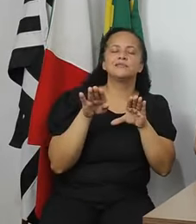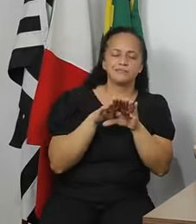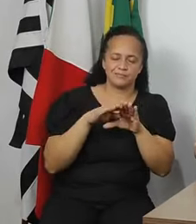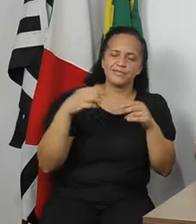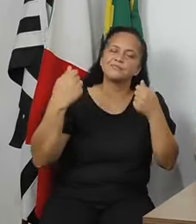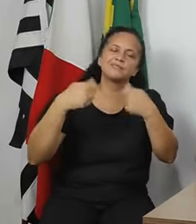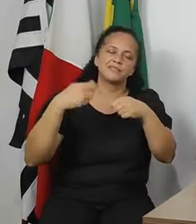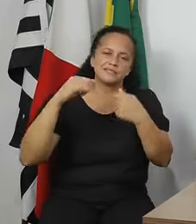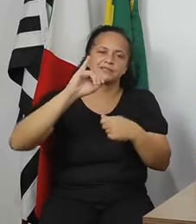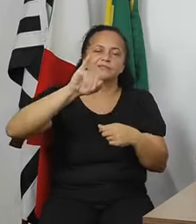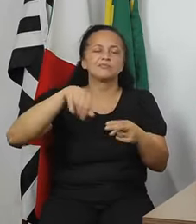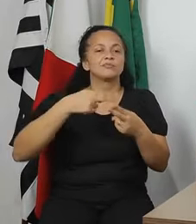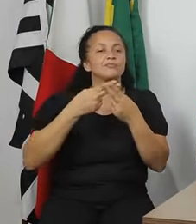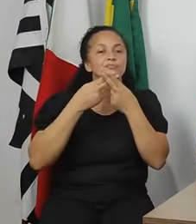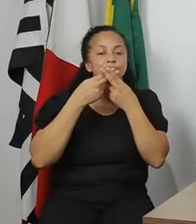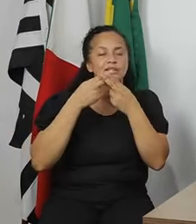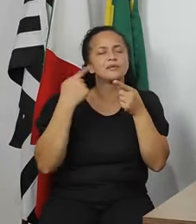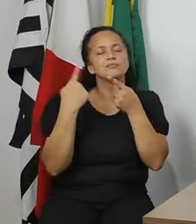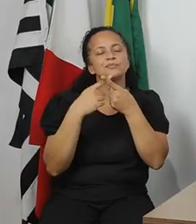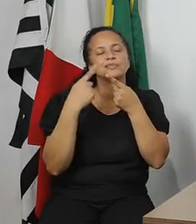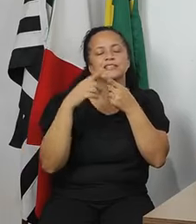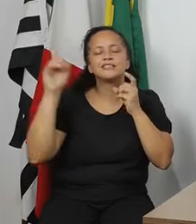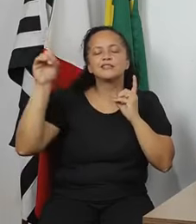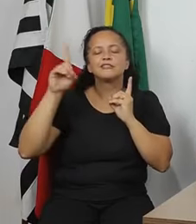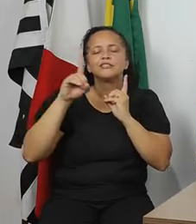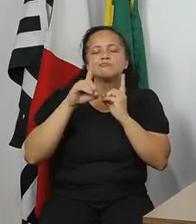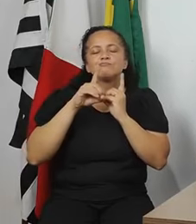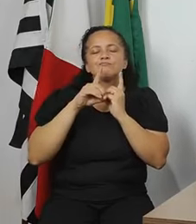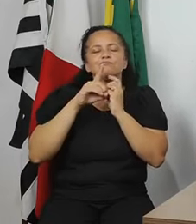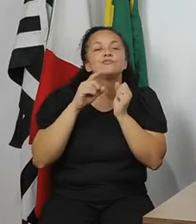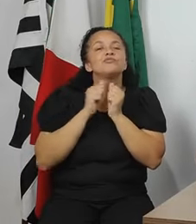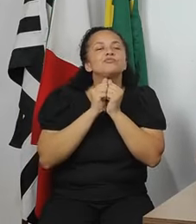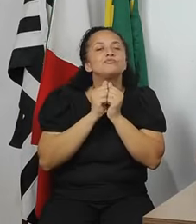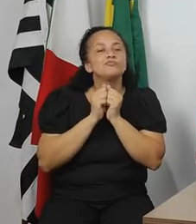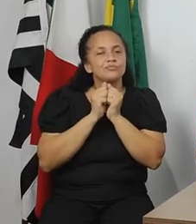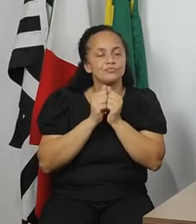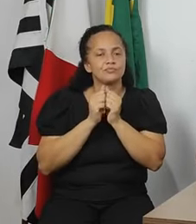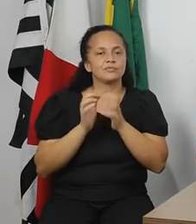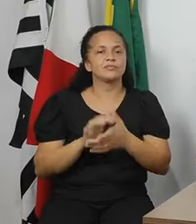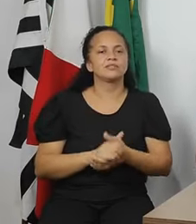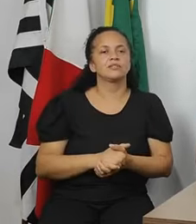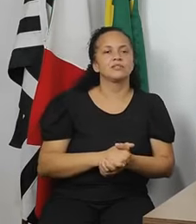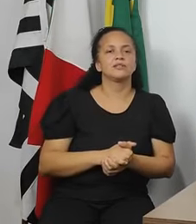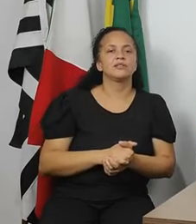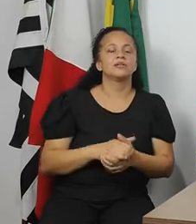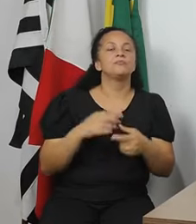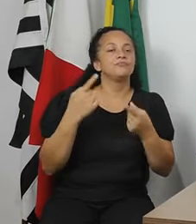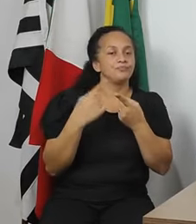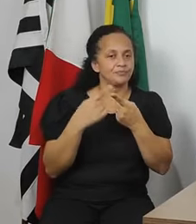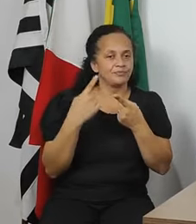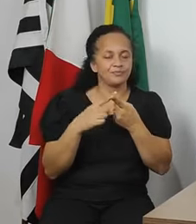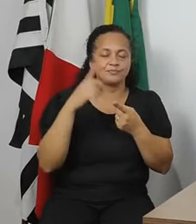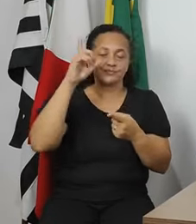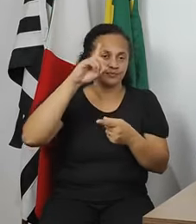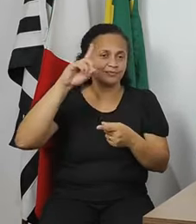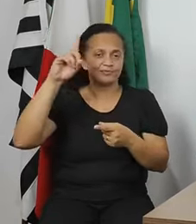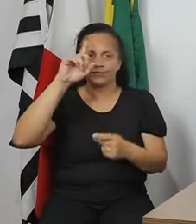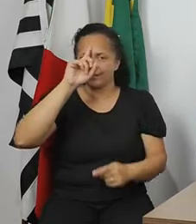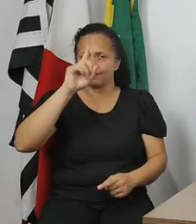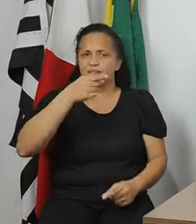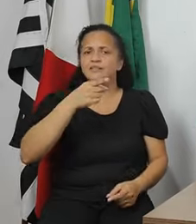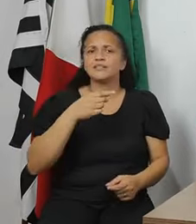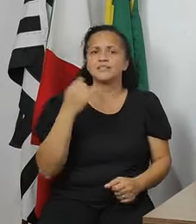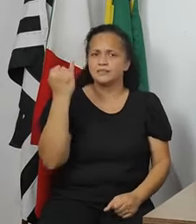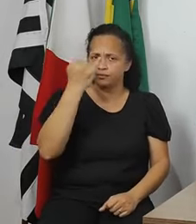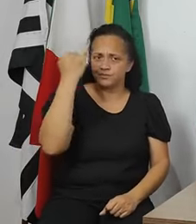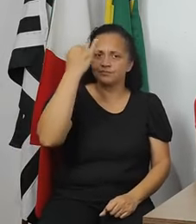necessidade das nossas vidas, porque é algo que Deus deixou como recomendação pra gente.